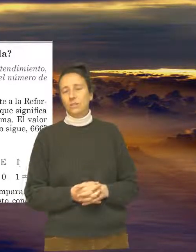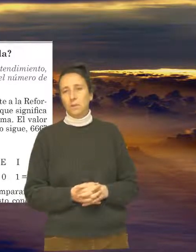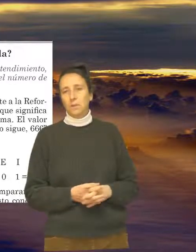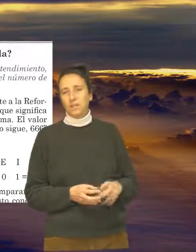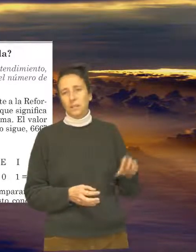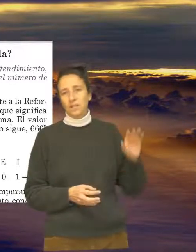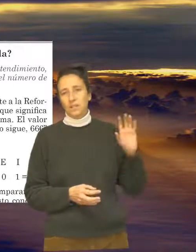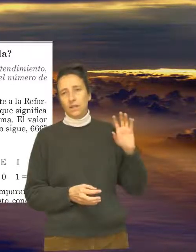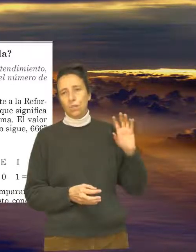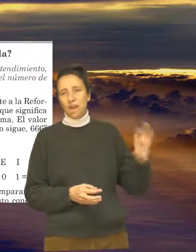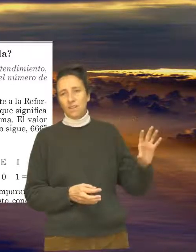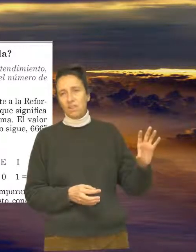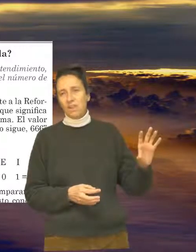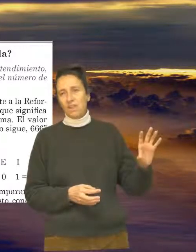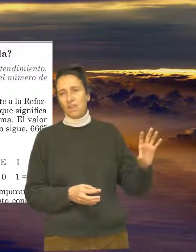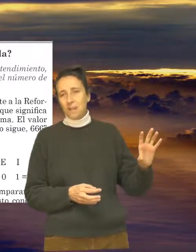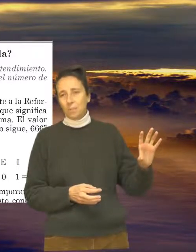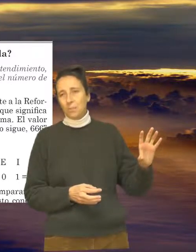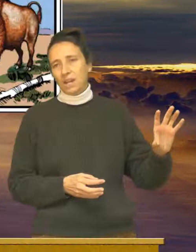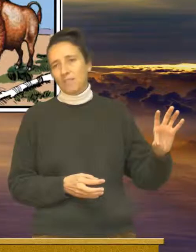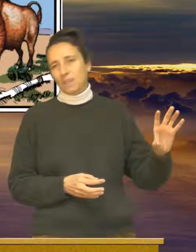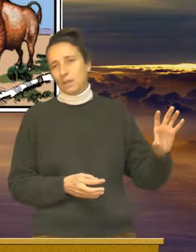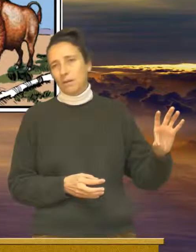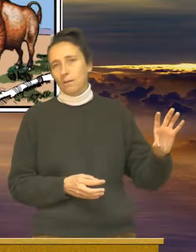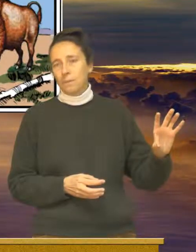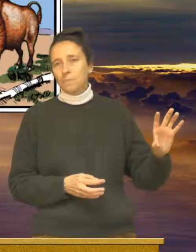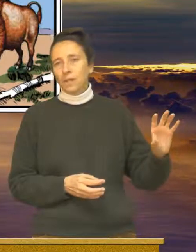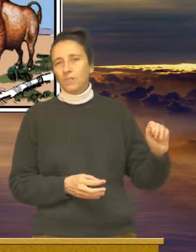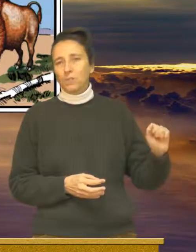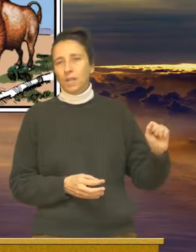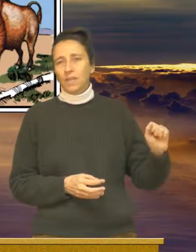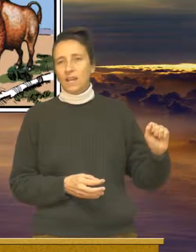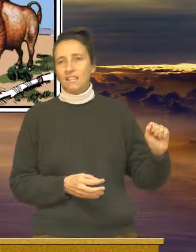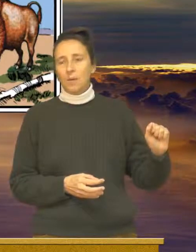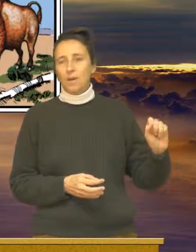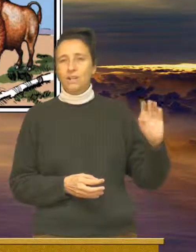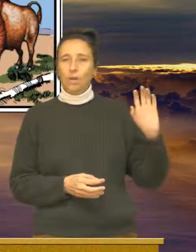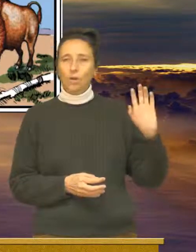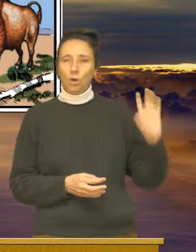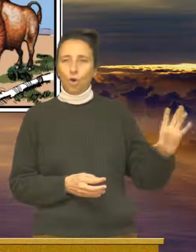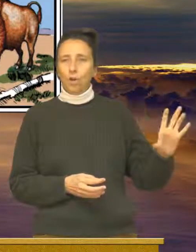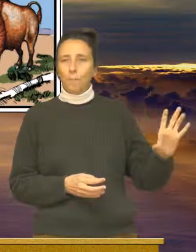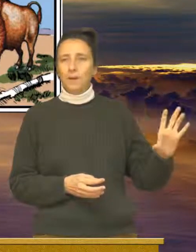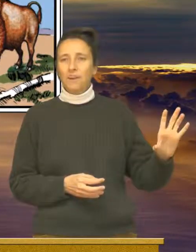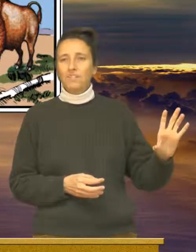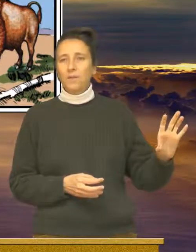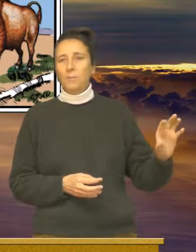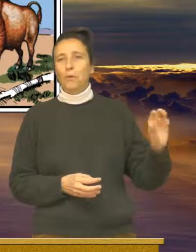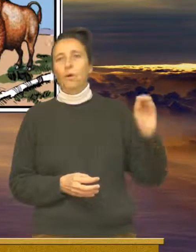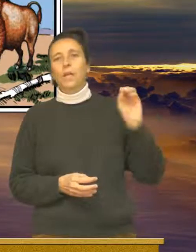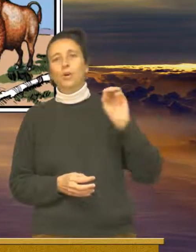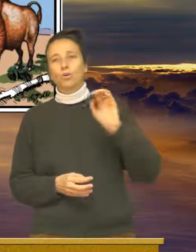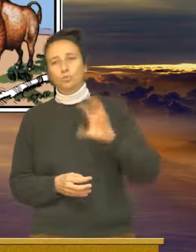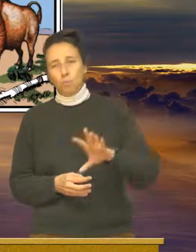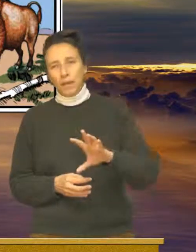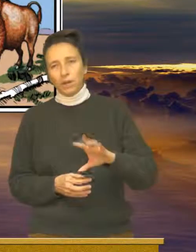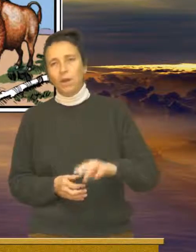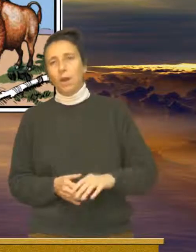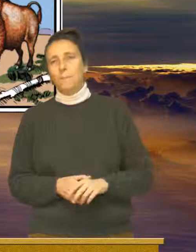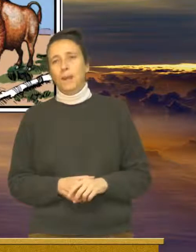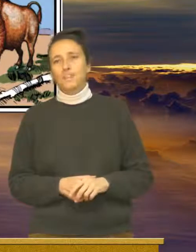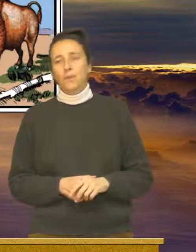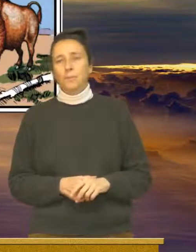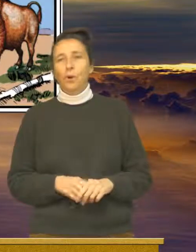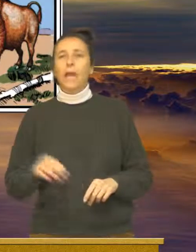la situación presente. Así que una vez más, esa primera bestia que surge de las aguas con nombre blasfemo y con